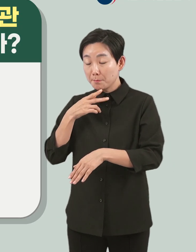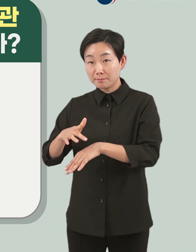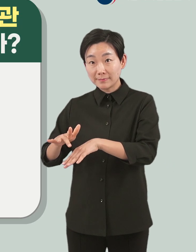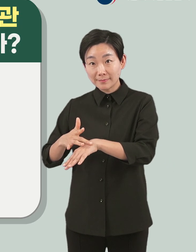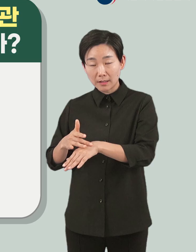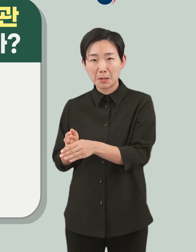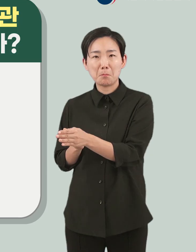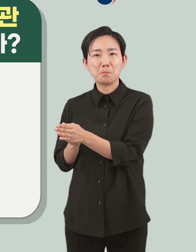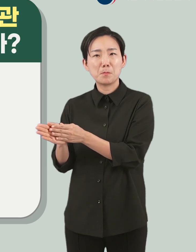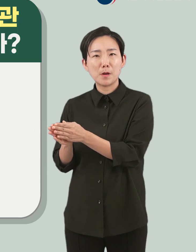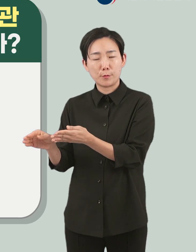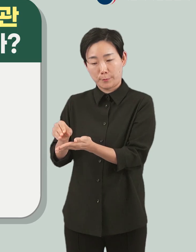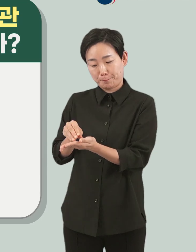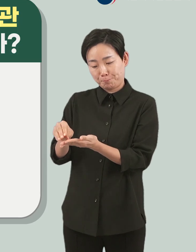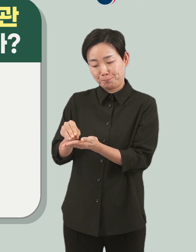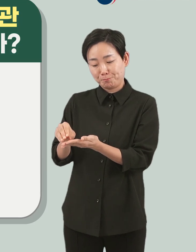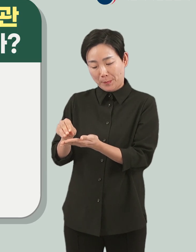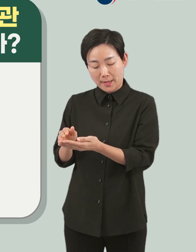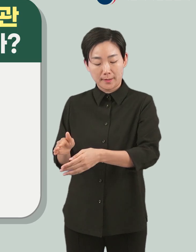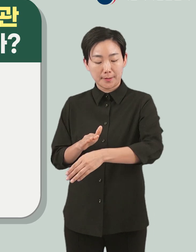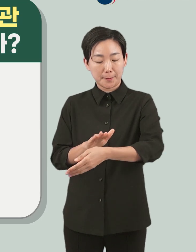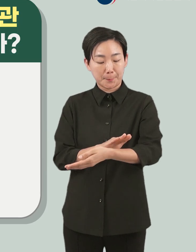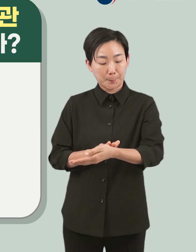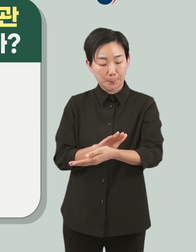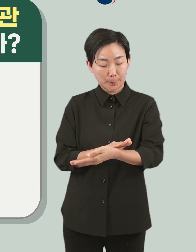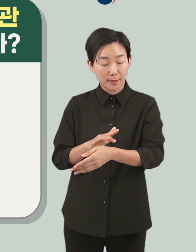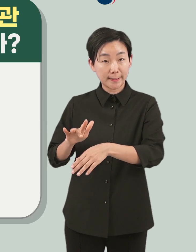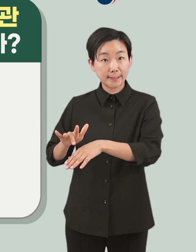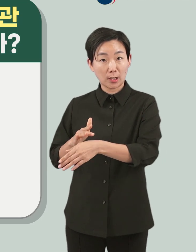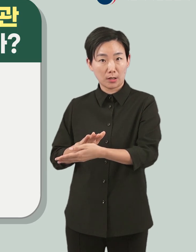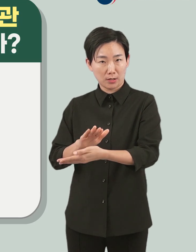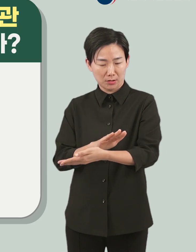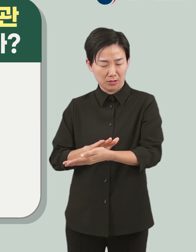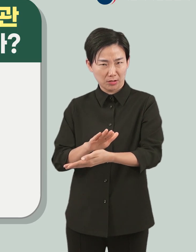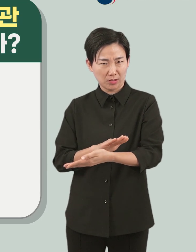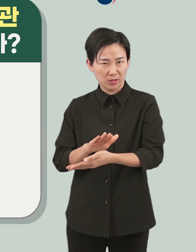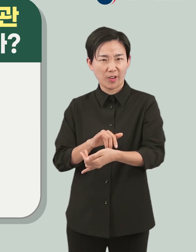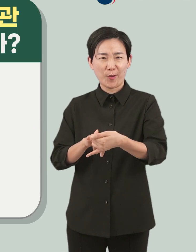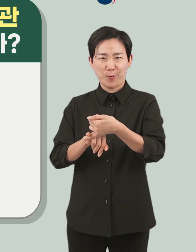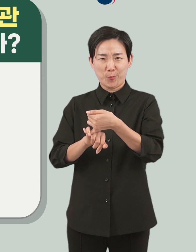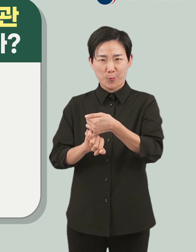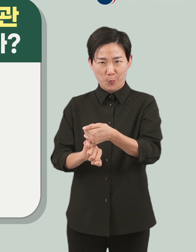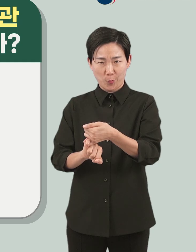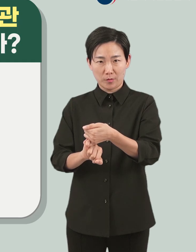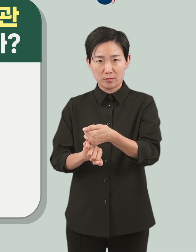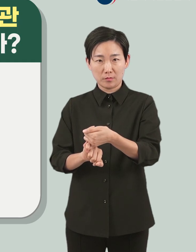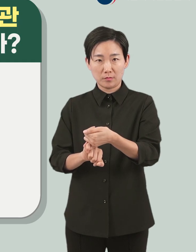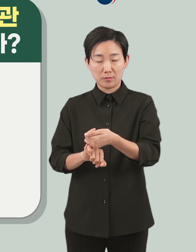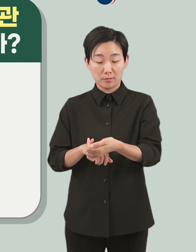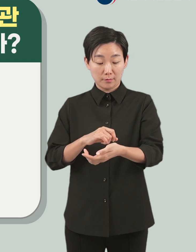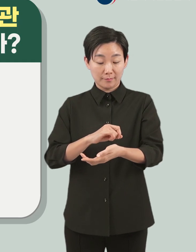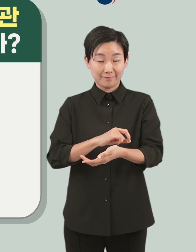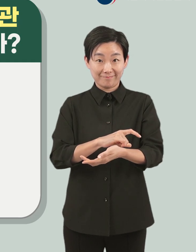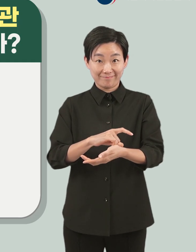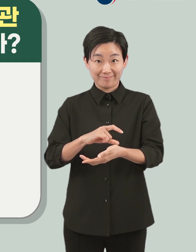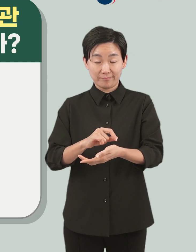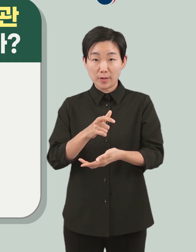마른 천으로 한 번 더 닦아야 합니다. 본체, 커프를 씻거나 물에 담그지 않아야